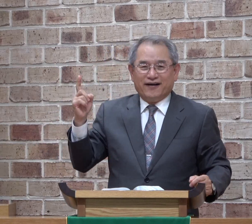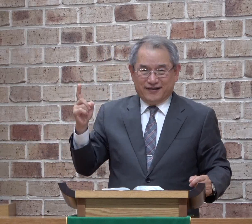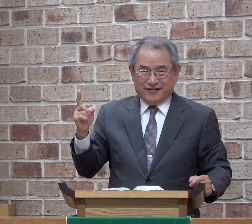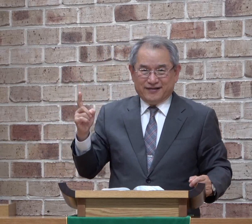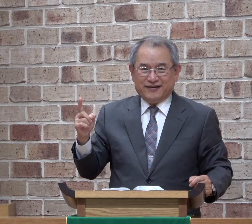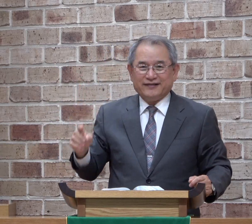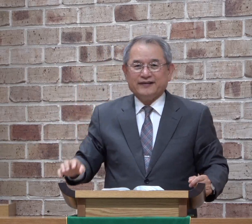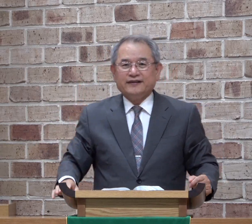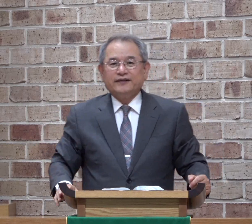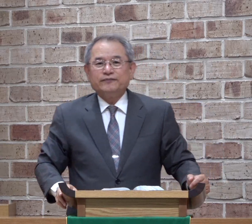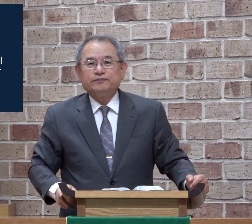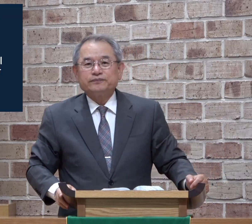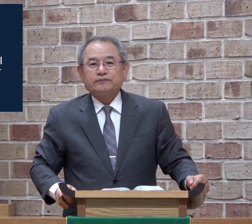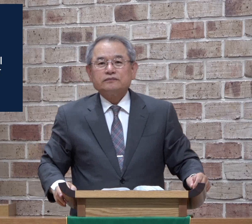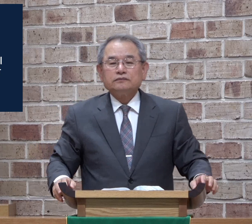그런데도 여자가 끈질기게 간청합니다.